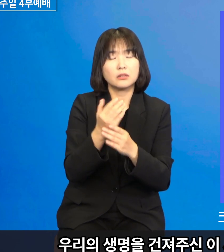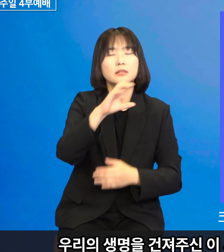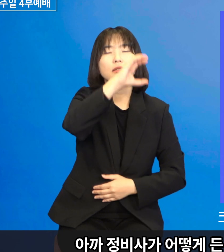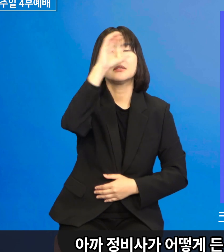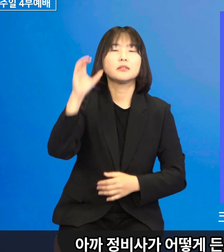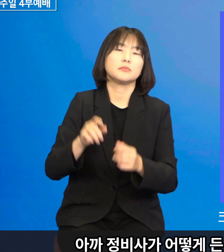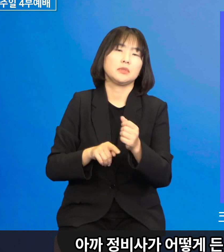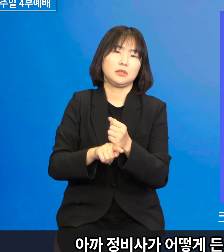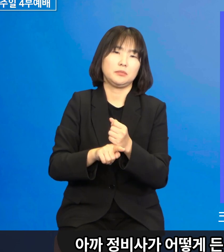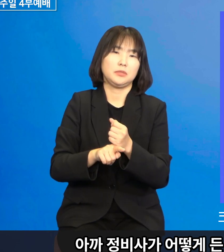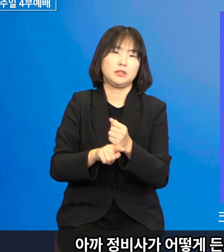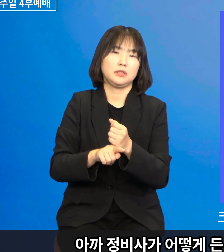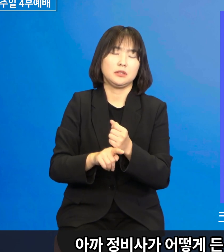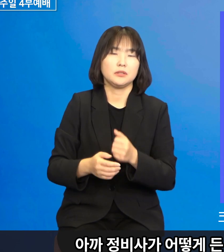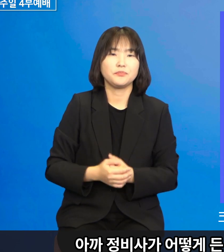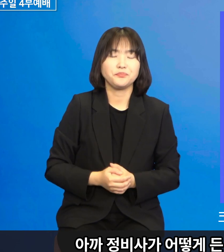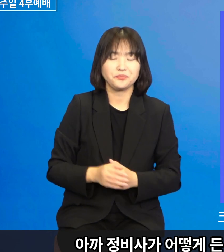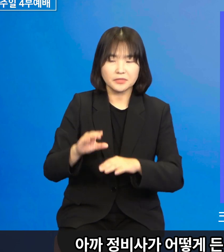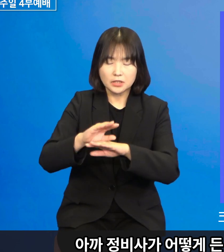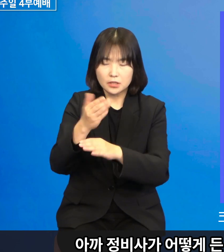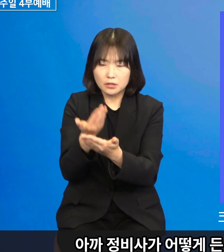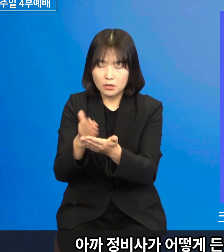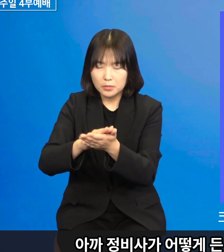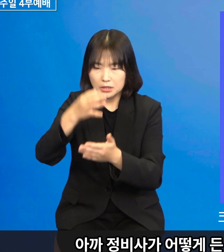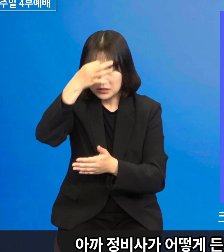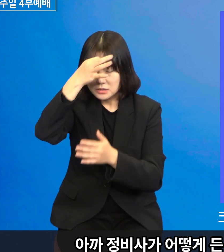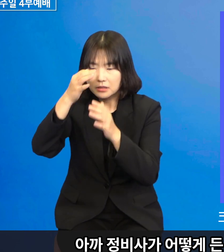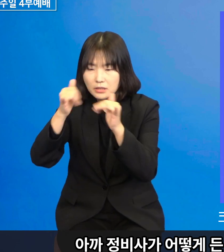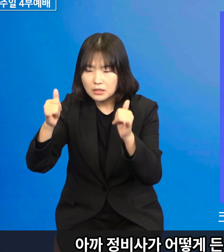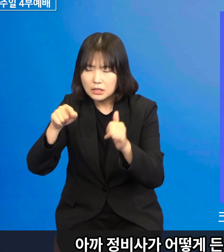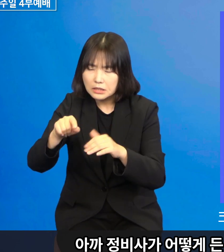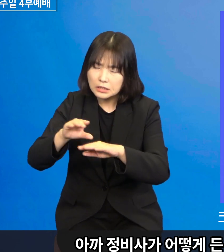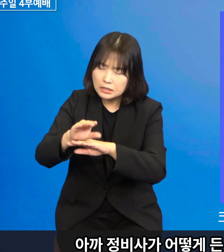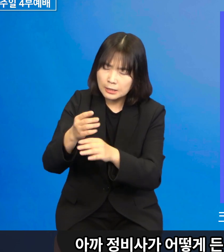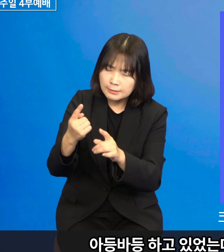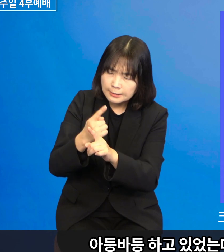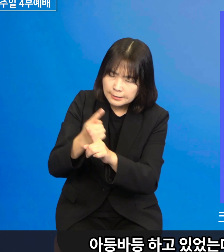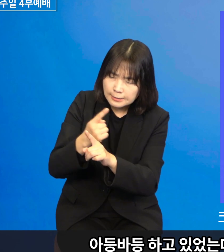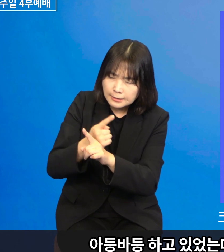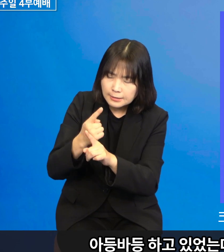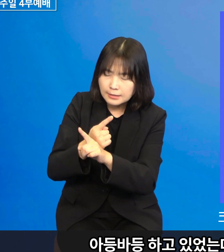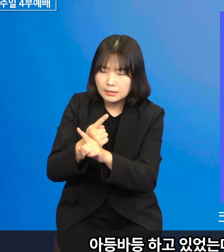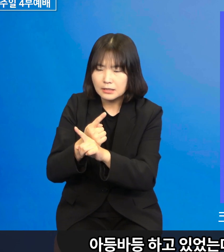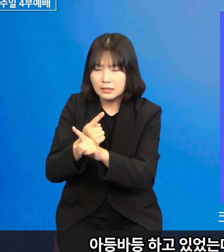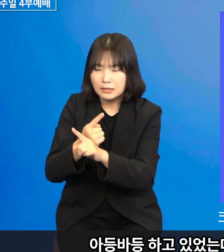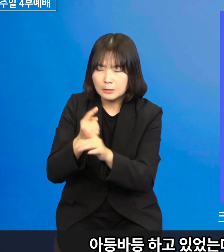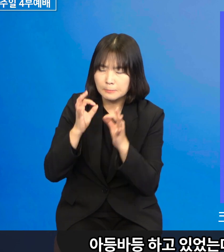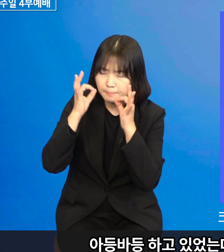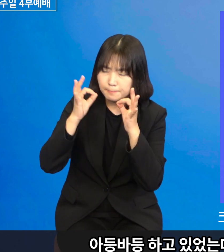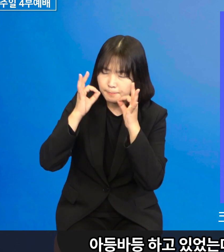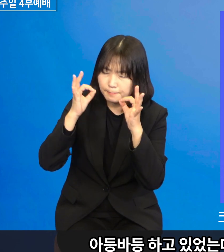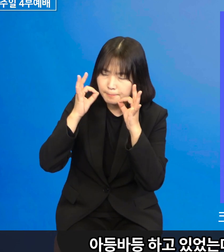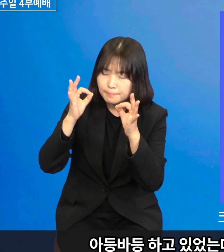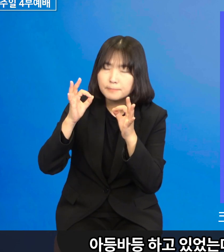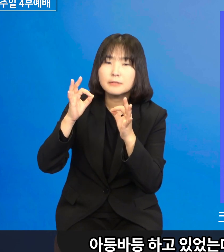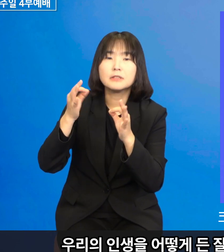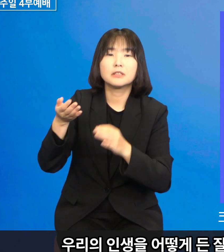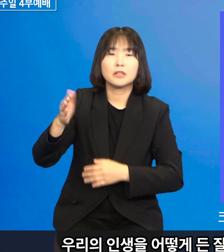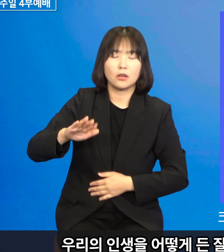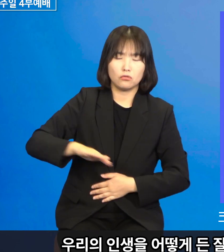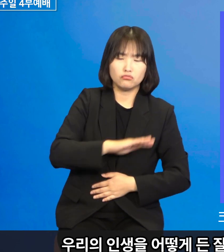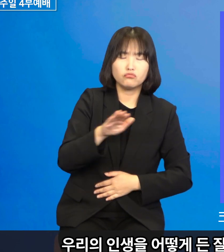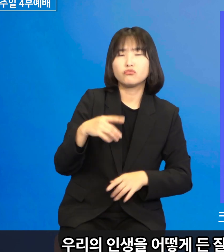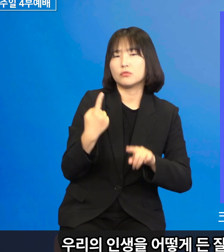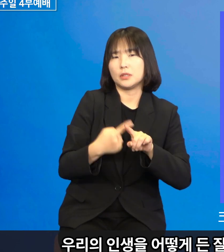의미예요. 아까 정비사가 어떻게 해서든 자기가 이 차를 고쳐보려고 아등바등하고 있었는데 우리도 마찬가지입니다.